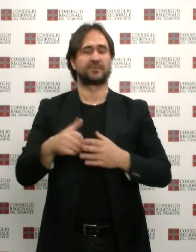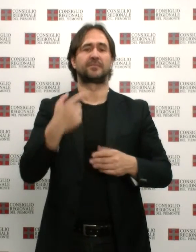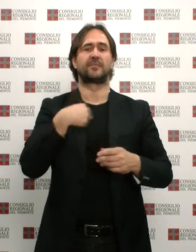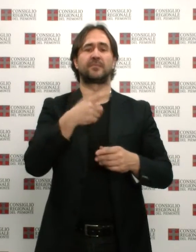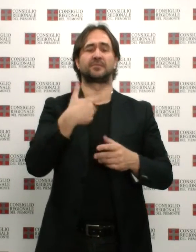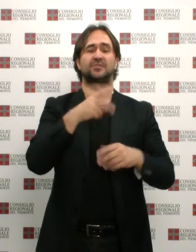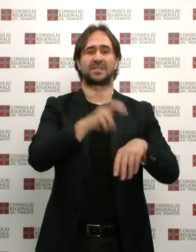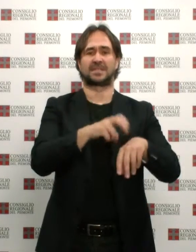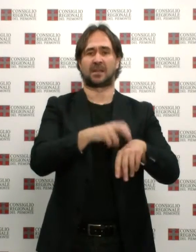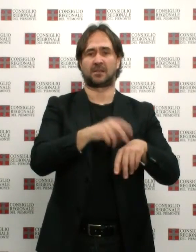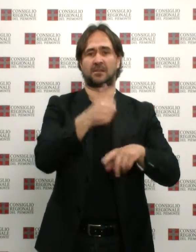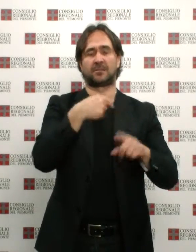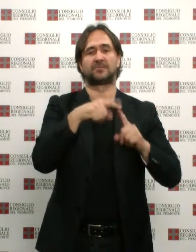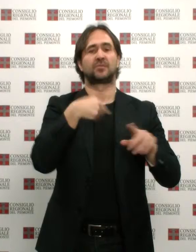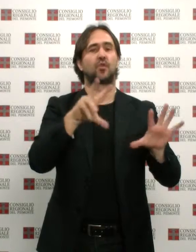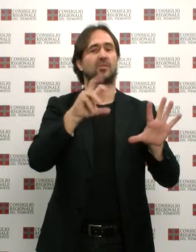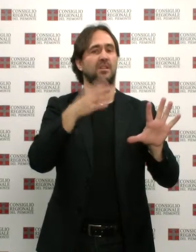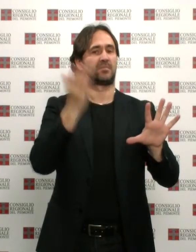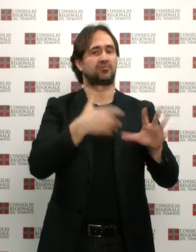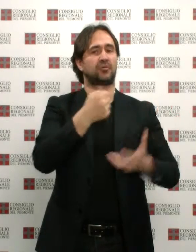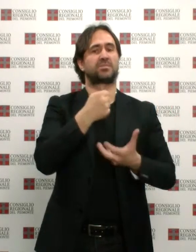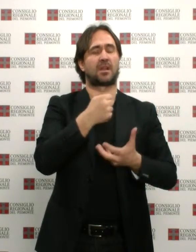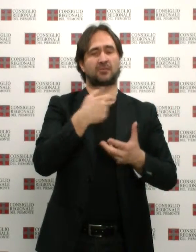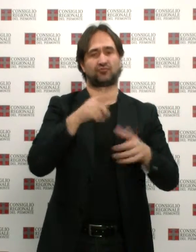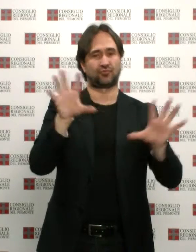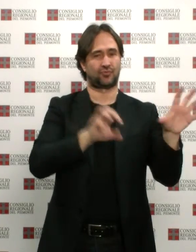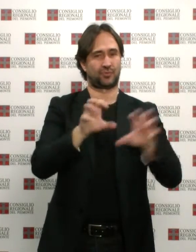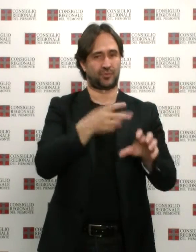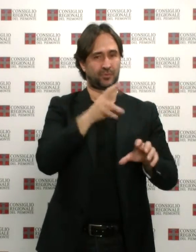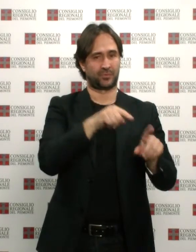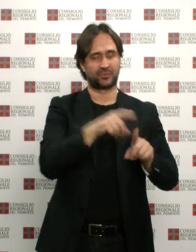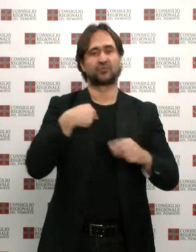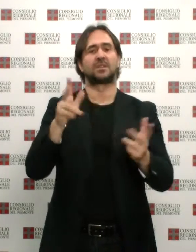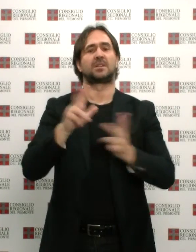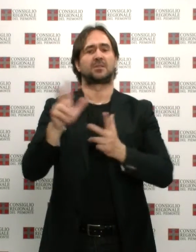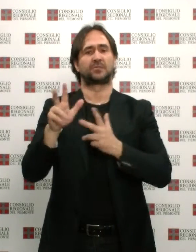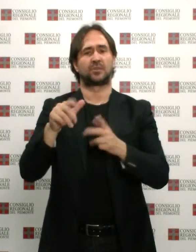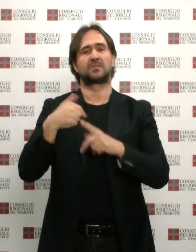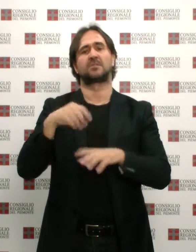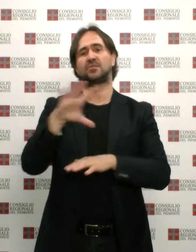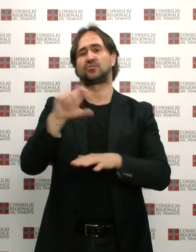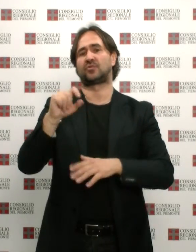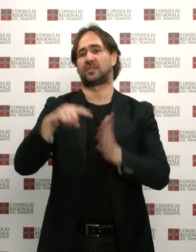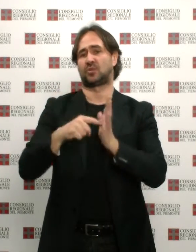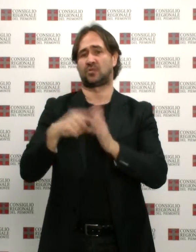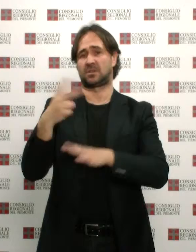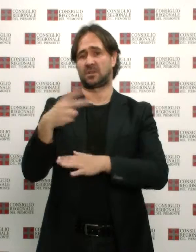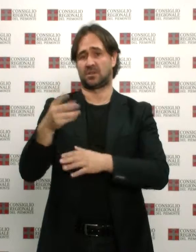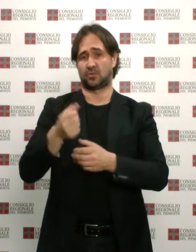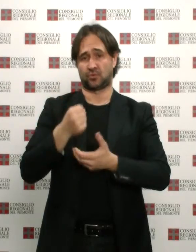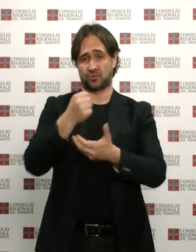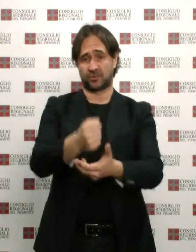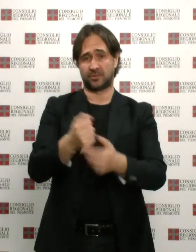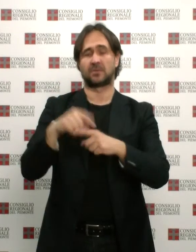oltre alla sanità che assorbe più dell'80% del bilancio dell'ente, i trasporti, cui sono destinati 520 milioni di euro, e le